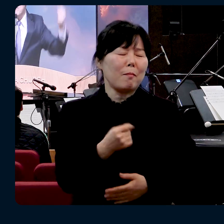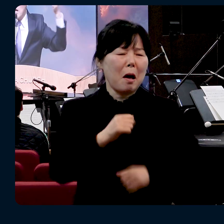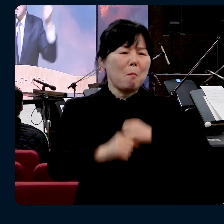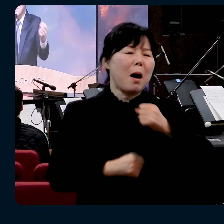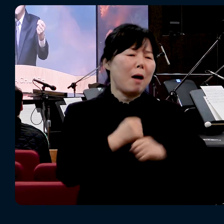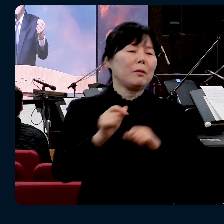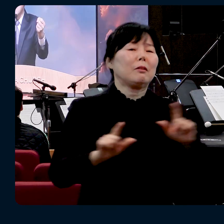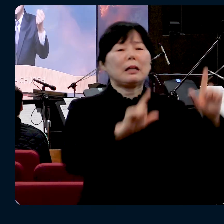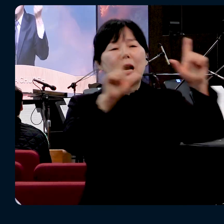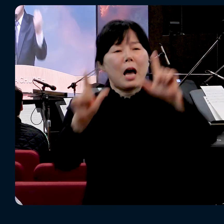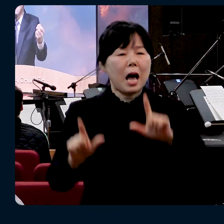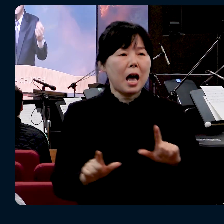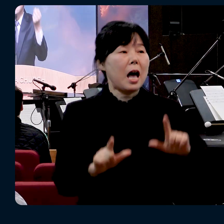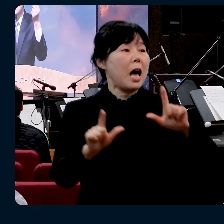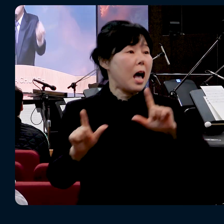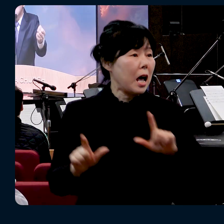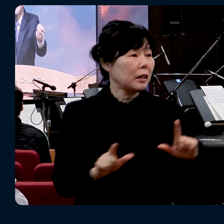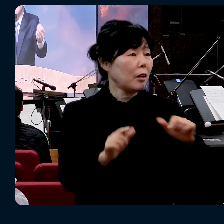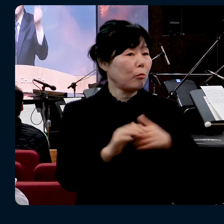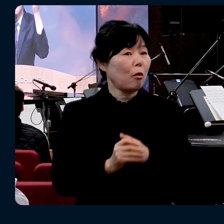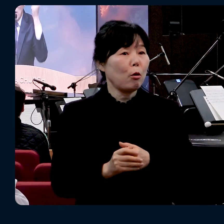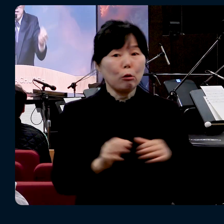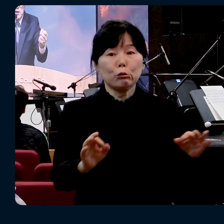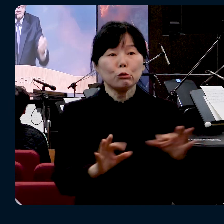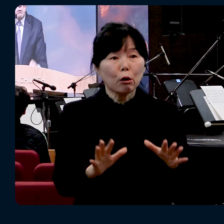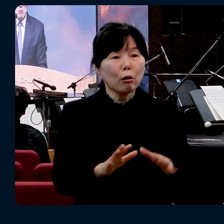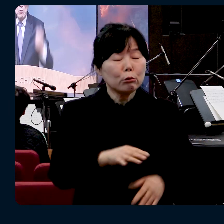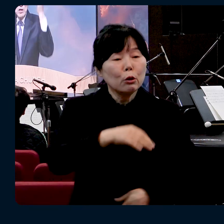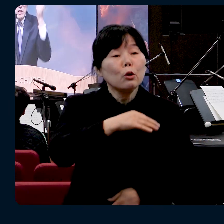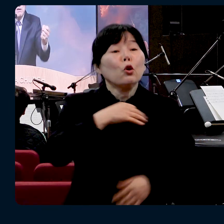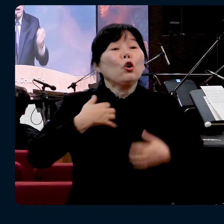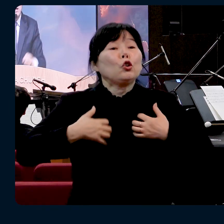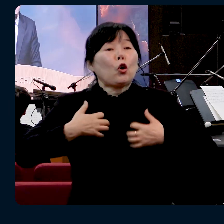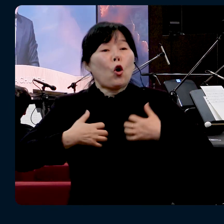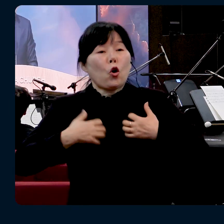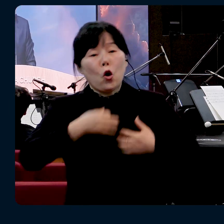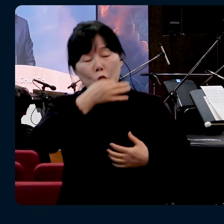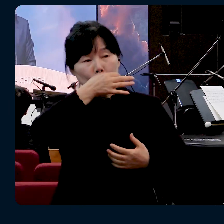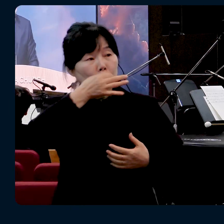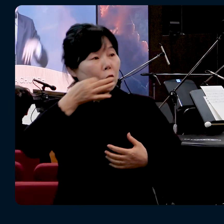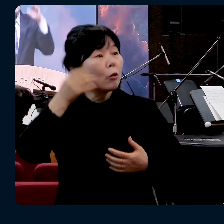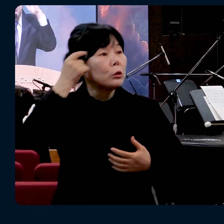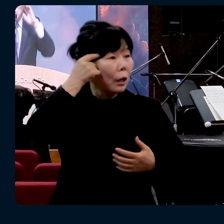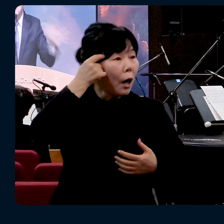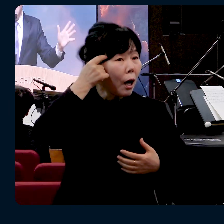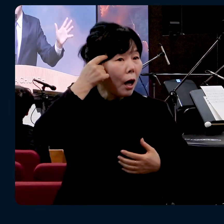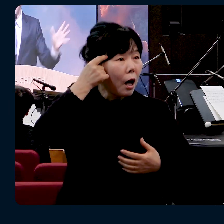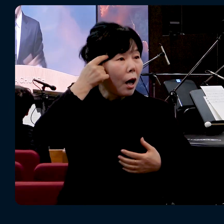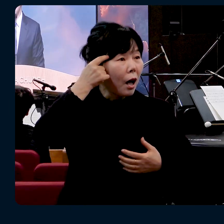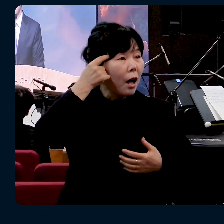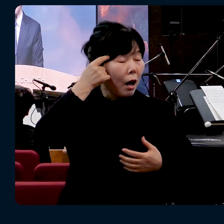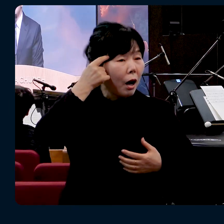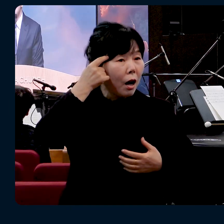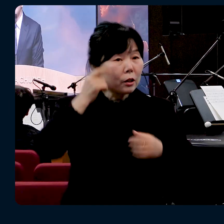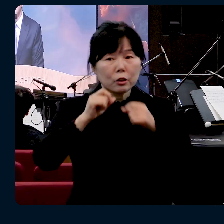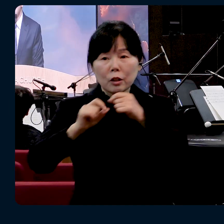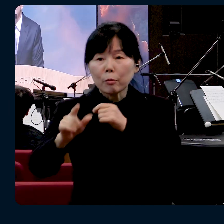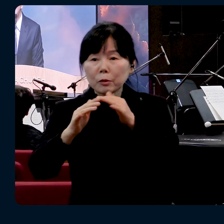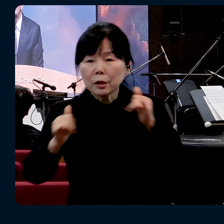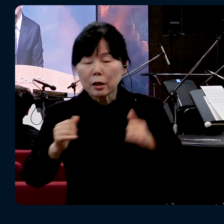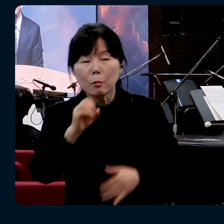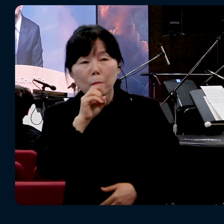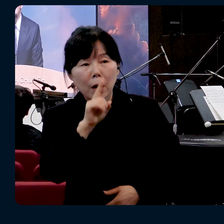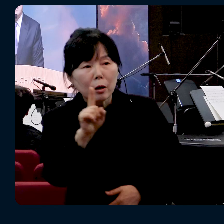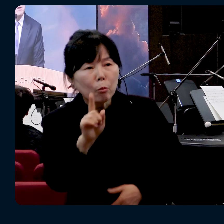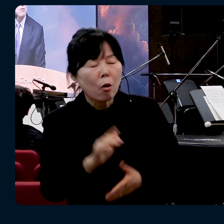자기 하고 싶은 대로 막 하니까 이 땅에서는 순간적으로 굉장히 즐겁고 신나게 살지 모르지만 모든 사람이 다 말합니다. 그